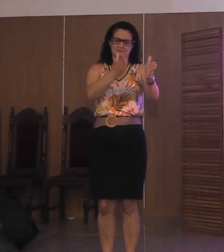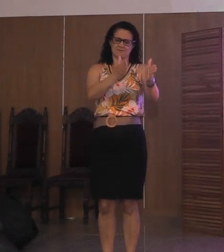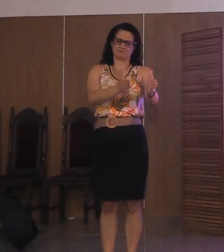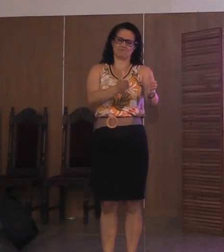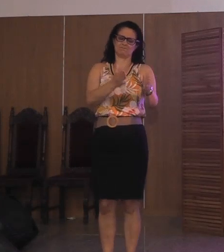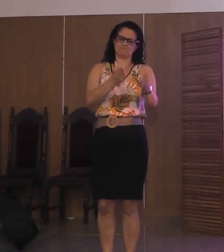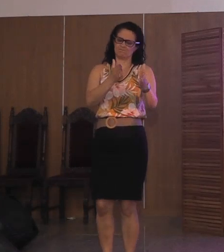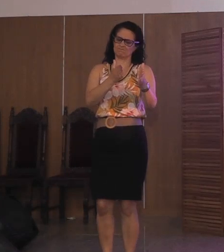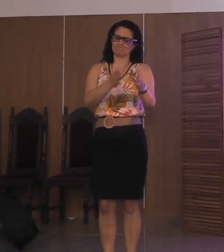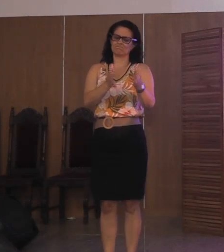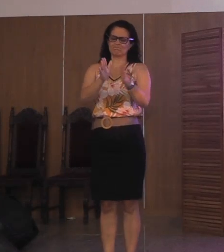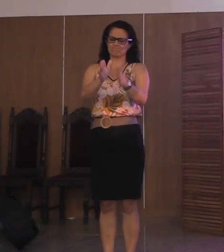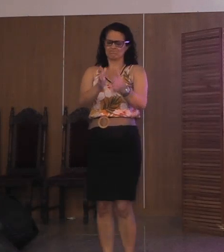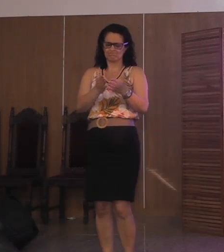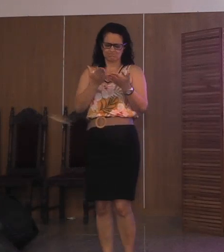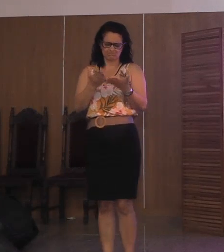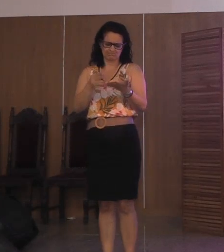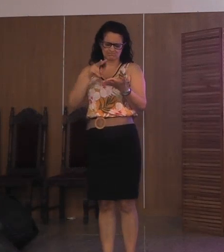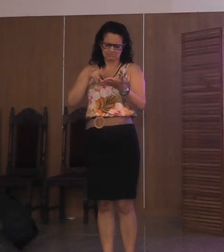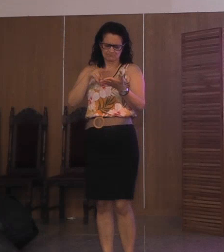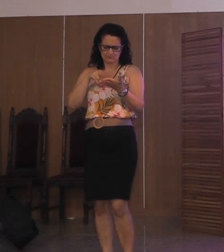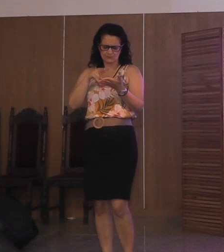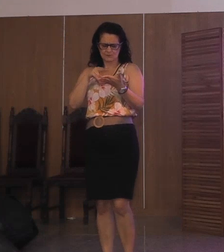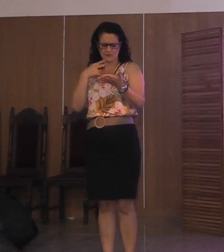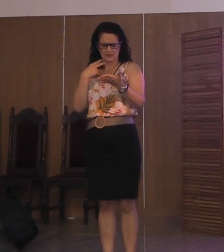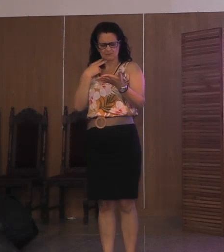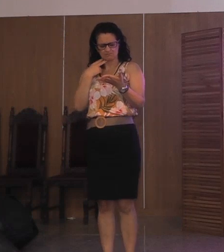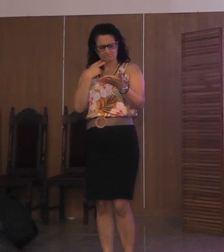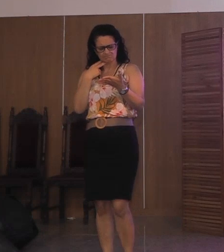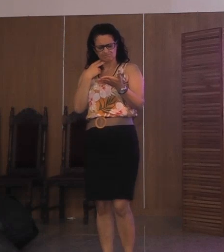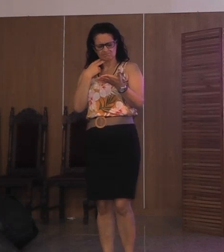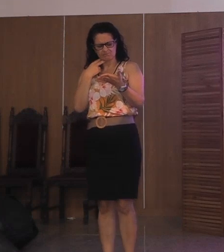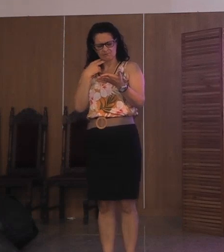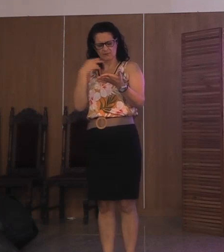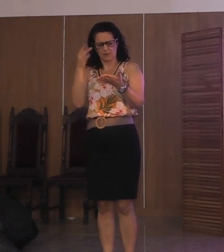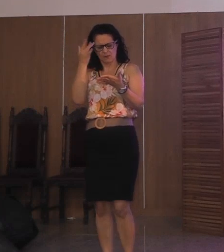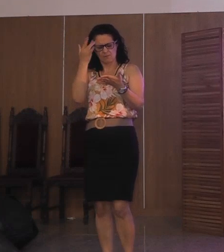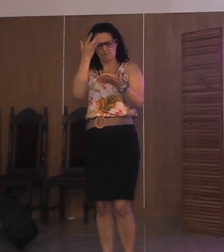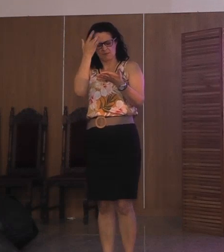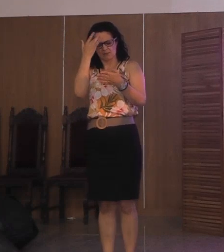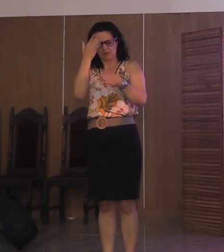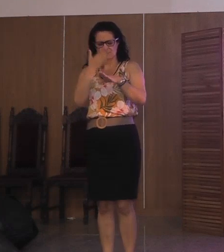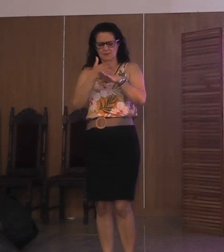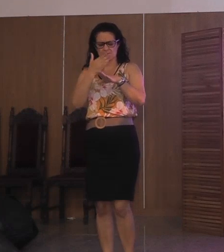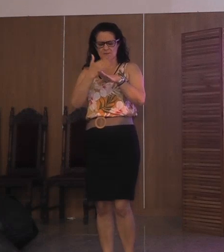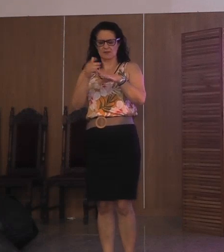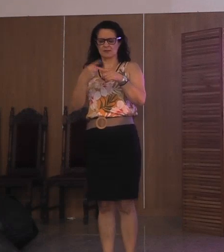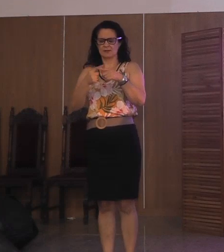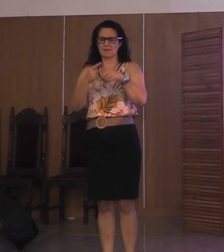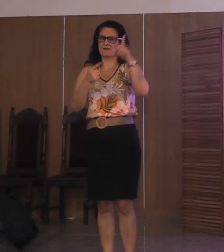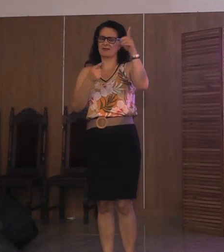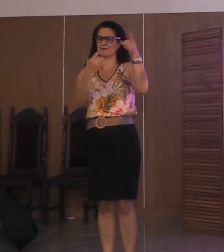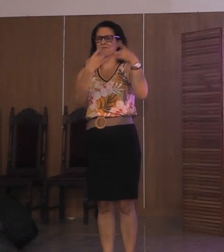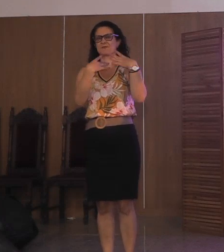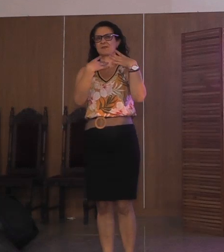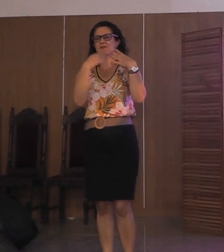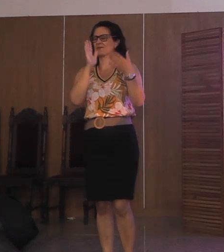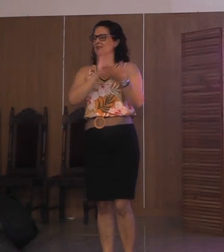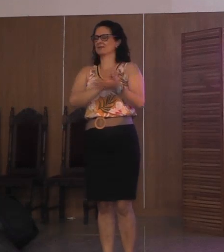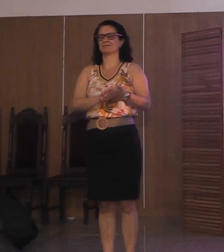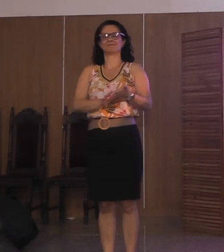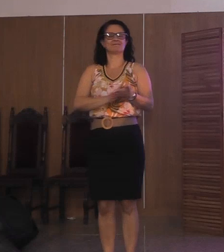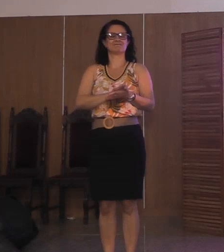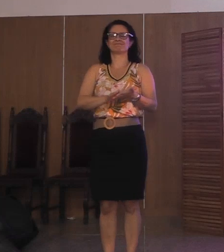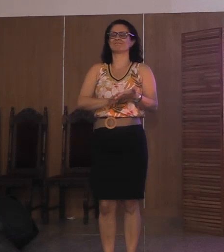jamais abandona e esquece daquele que confia nele. Aleluia. Ele